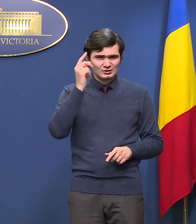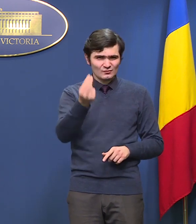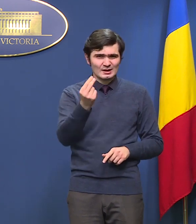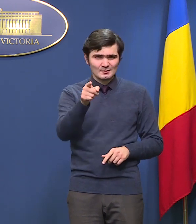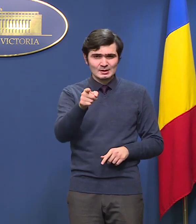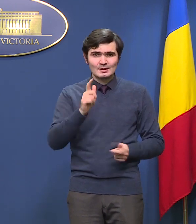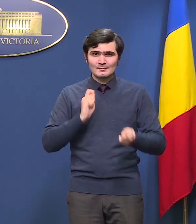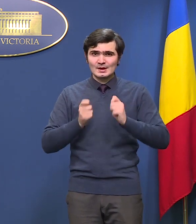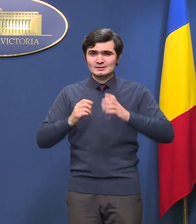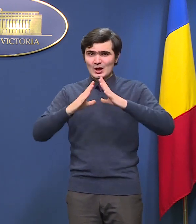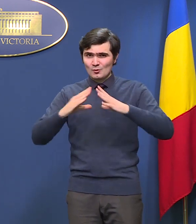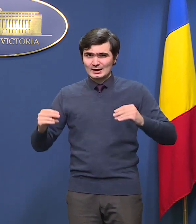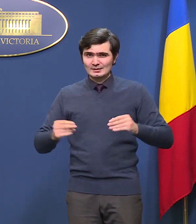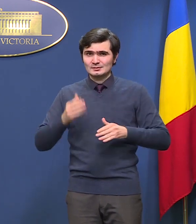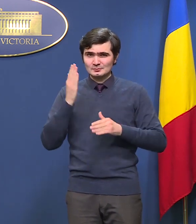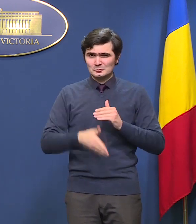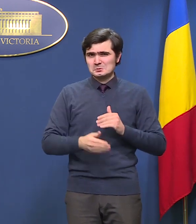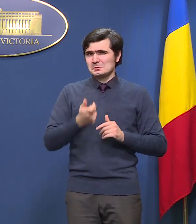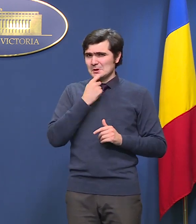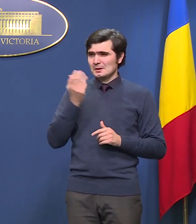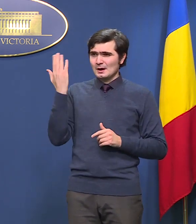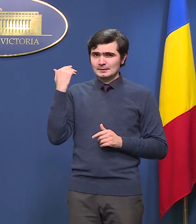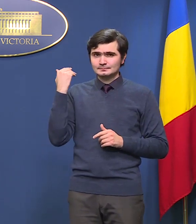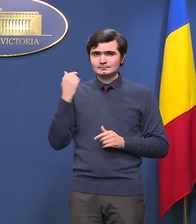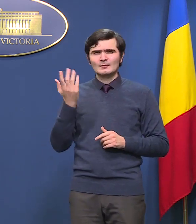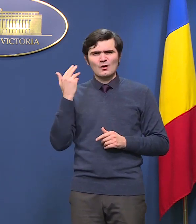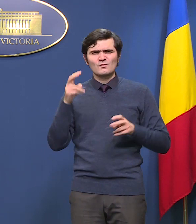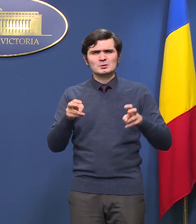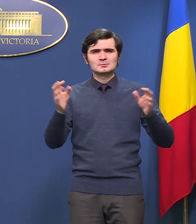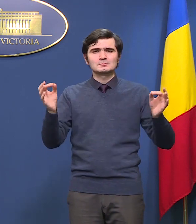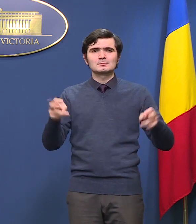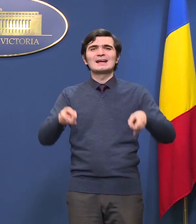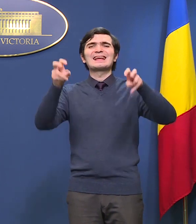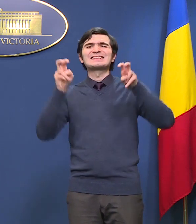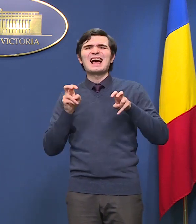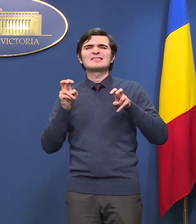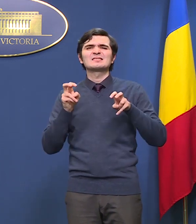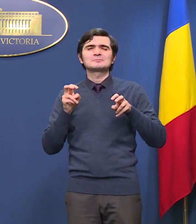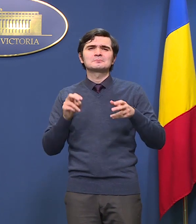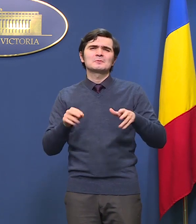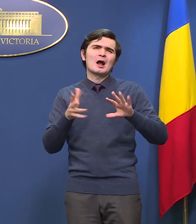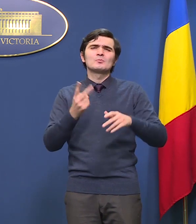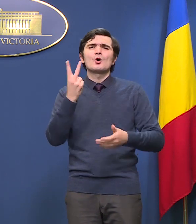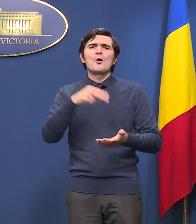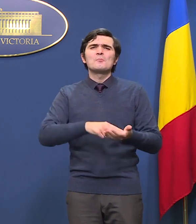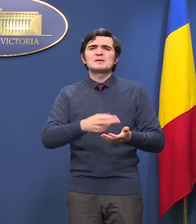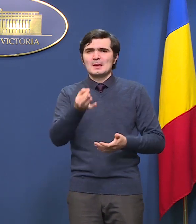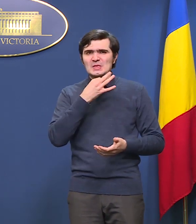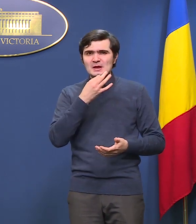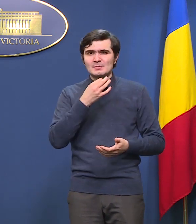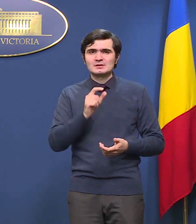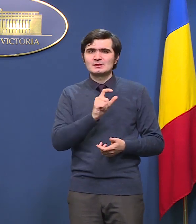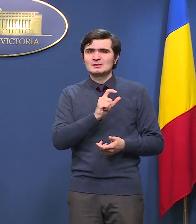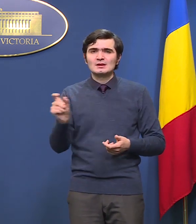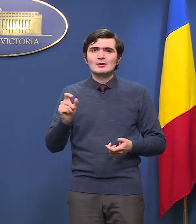piața românească, în ultimii ani, s-au retras aproximativ 2000 de medicamente. Din cauza taxei